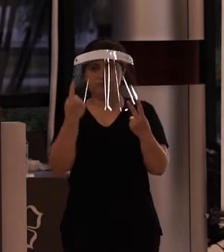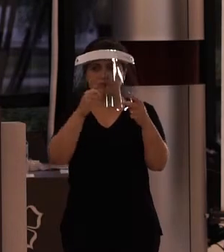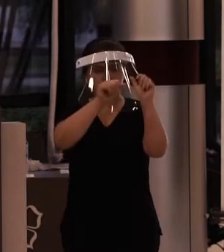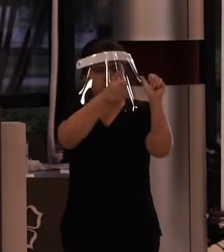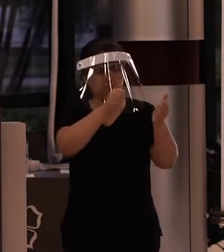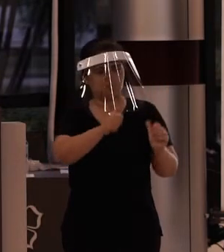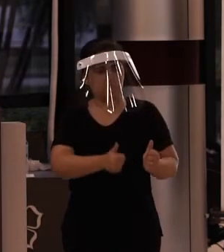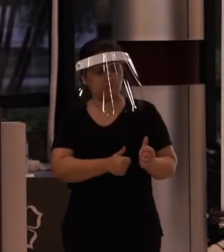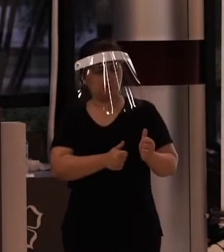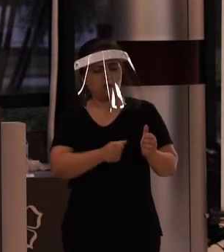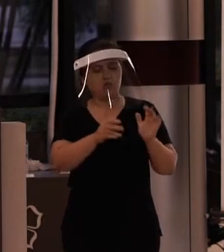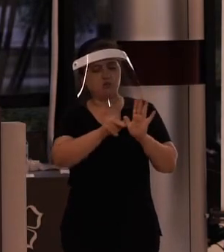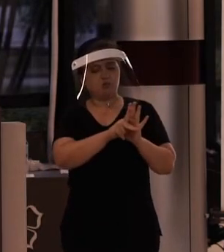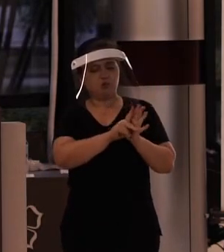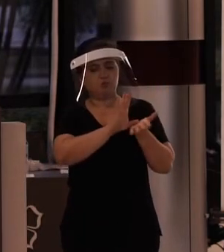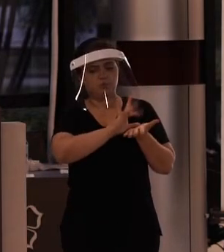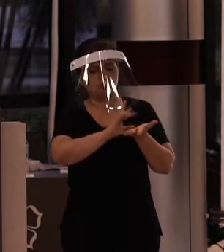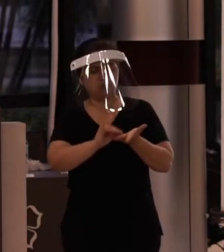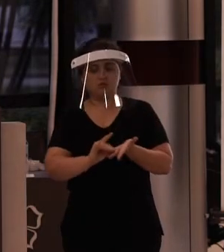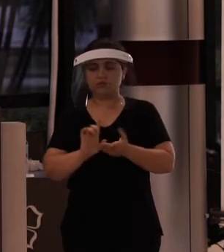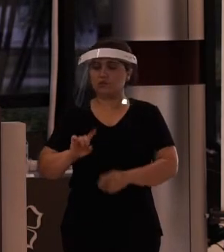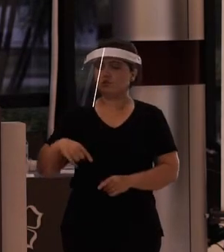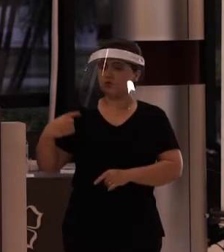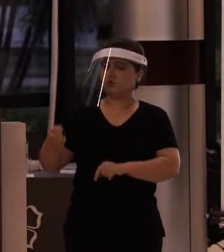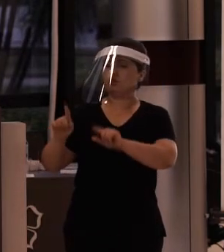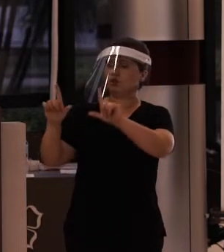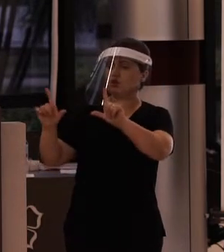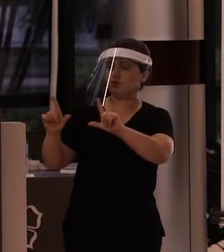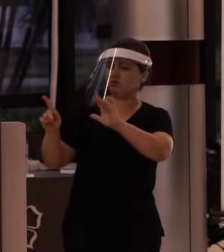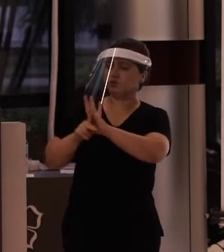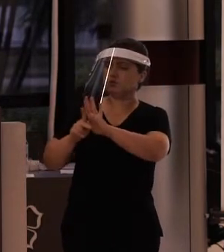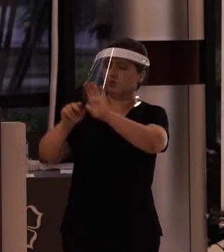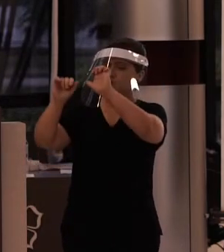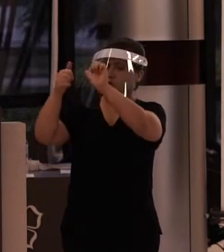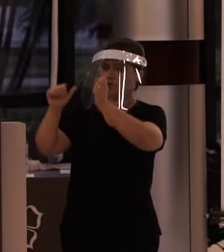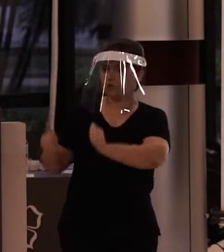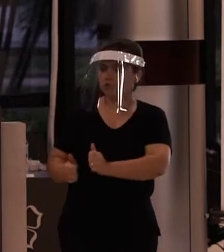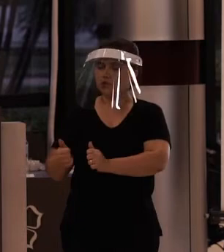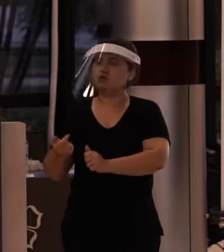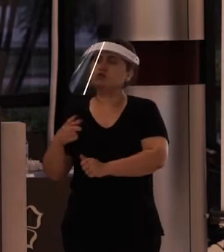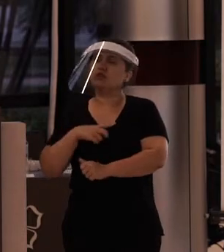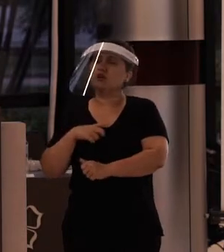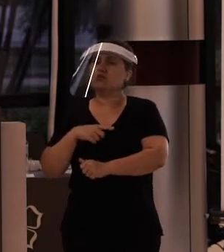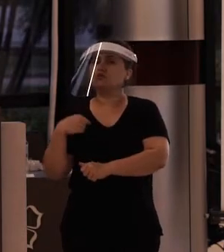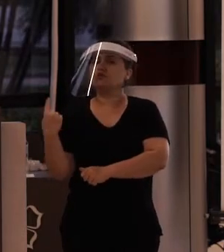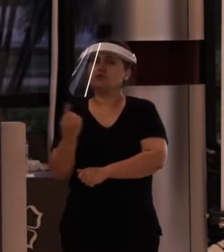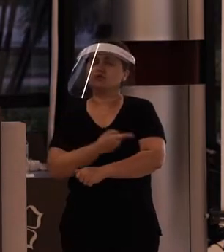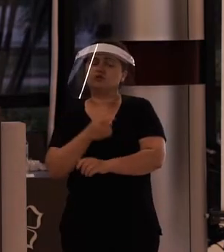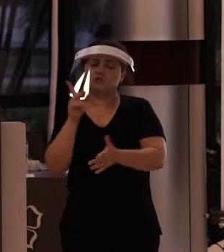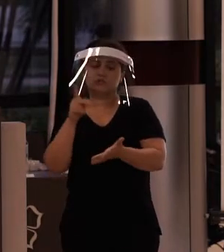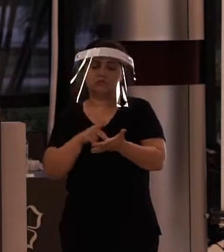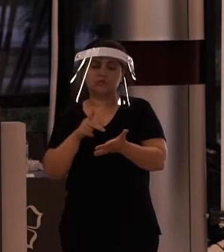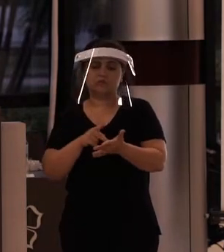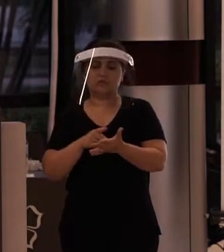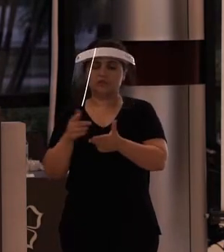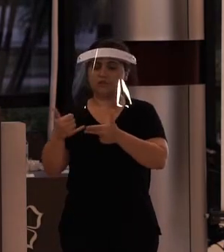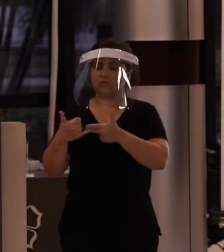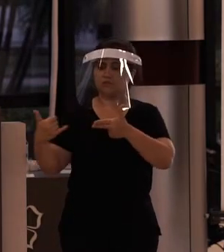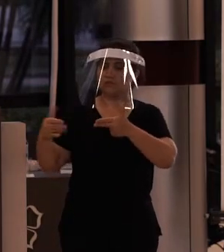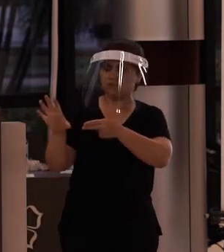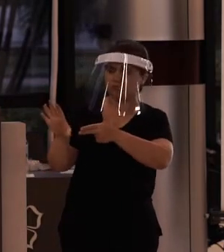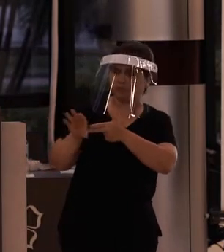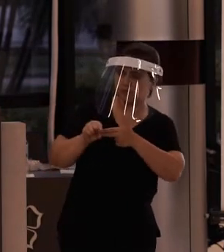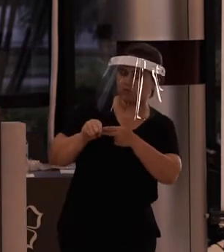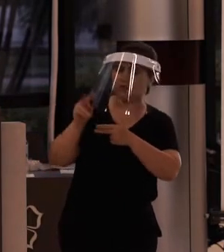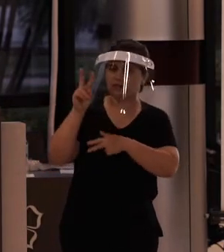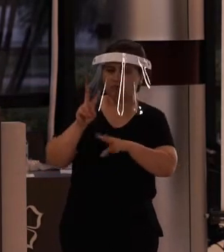imagem digital e a outra o termograma, onde a gente pode, na verdade, a termografia vai fazer com que a